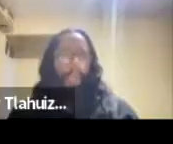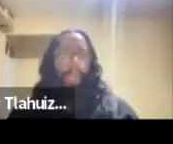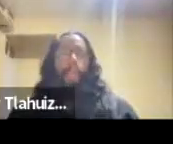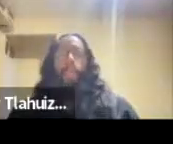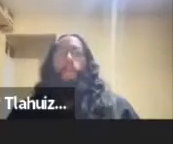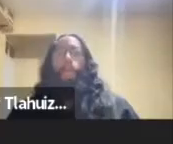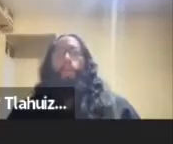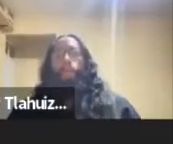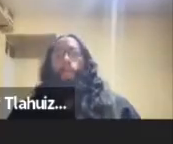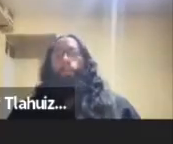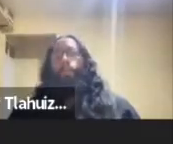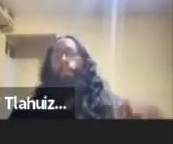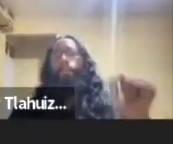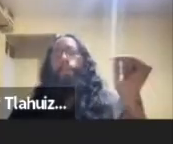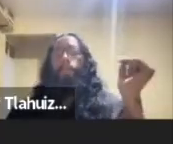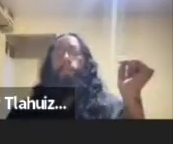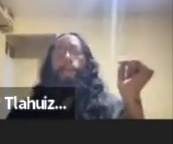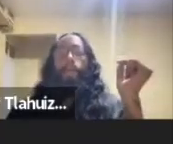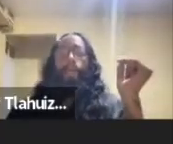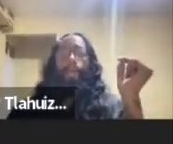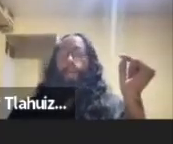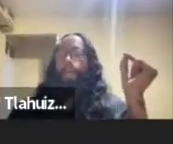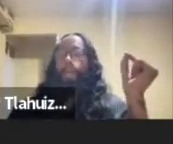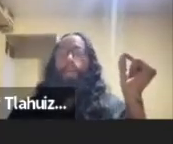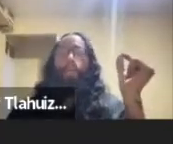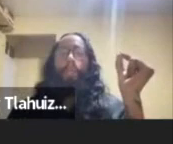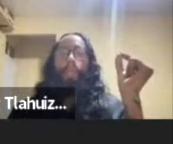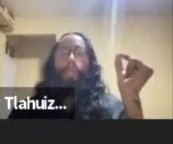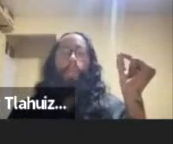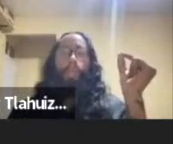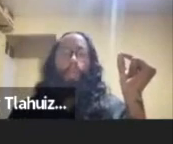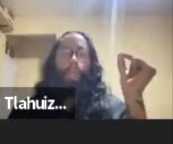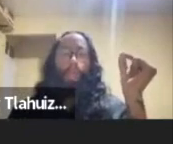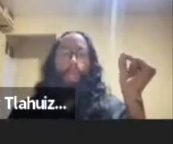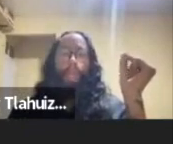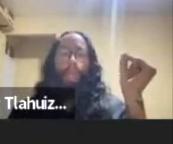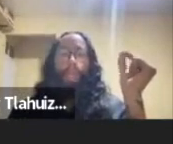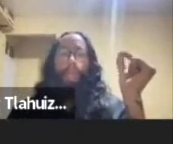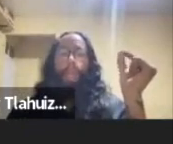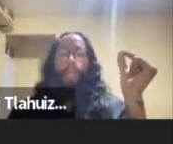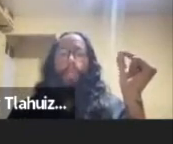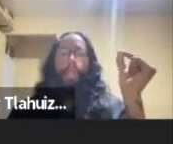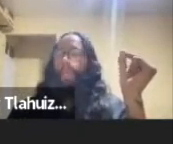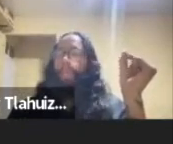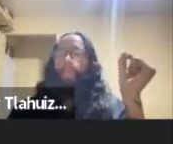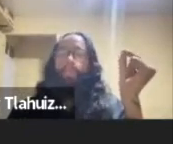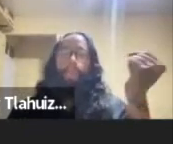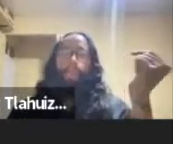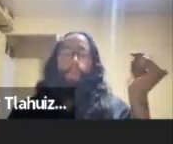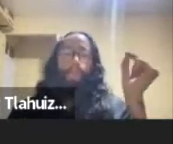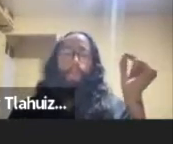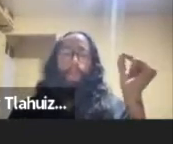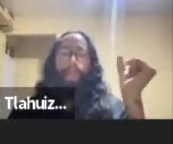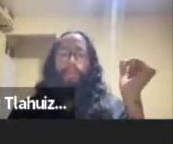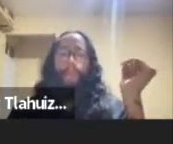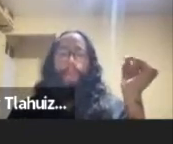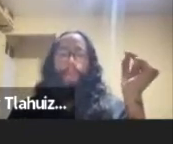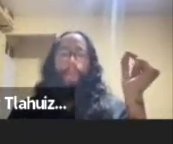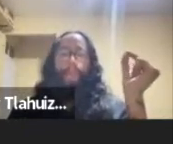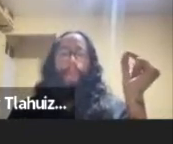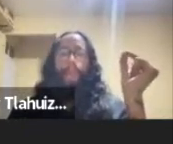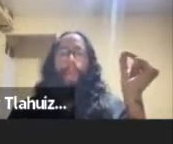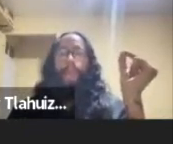pantalla. Aquí, por ejemplo, vemos un cartel de 1917, de un pintor que se